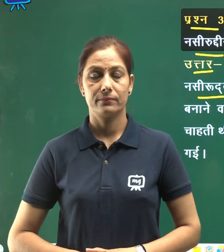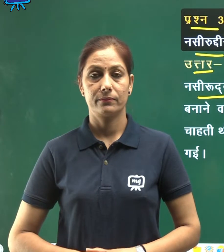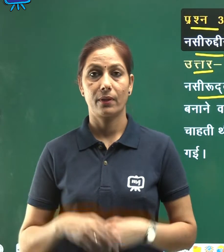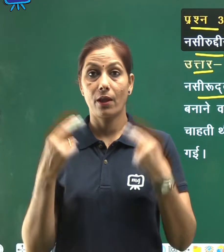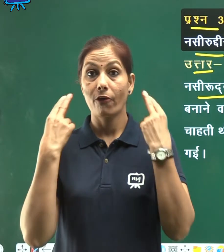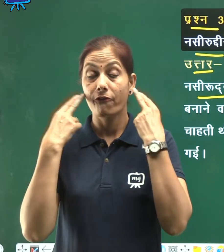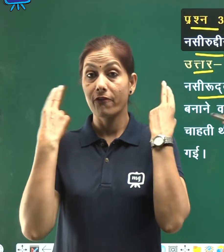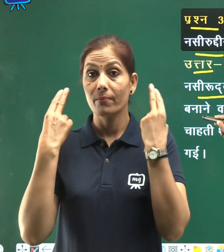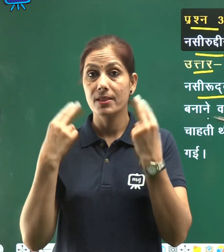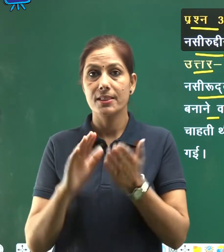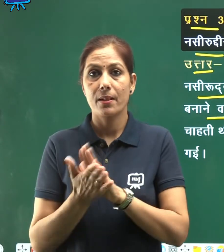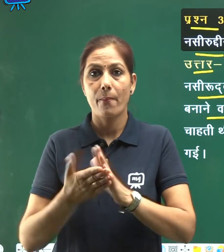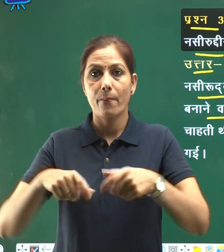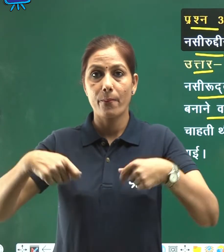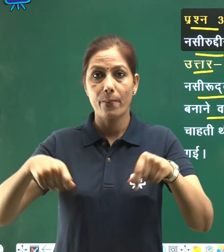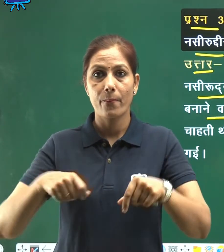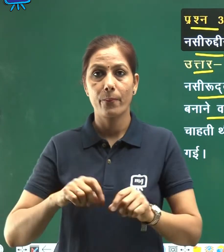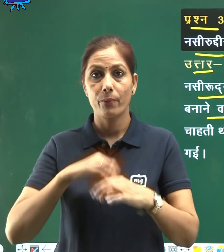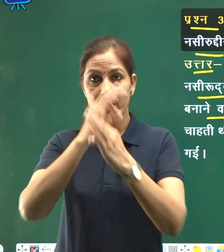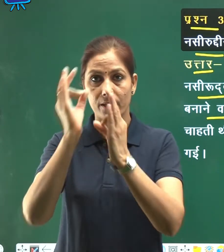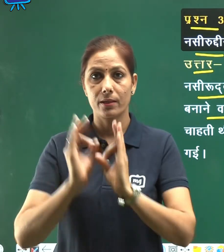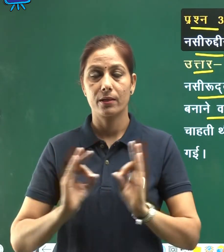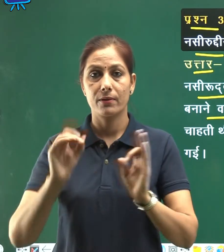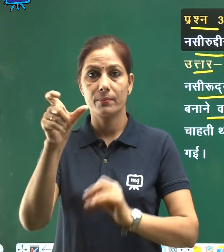प्रसिद्ध रोटी बनाने वाले व्यक्ति से